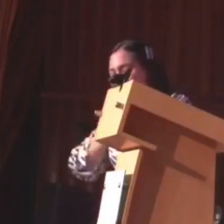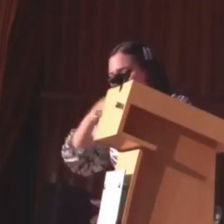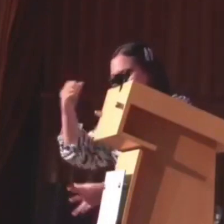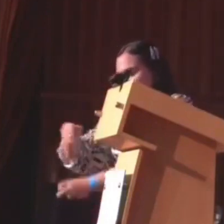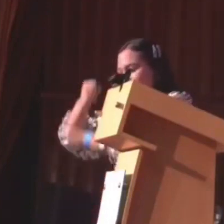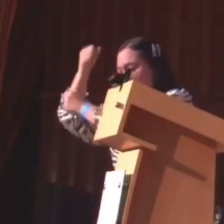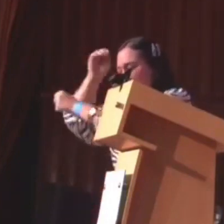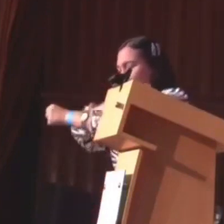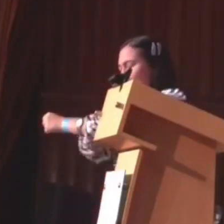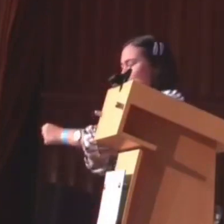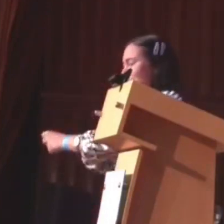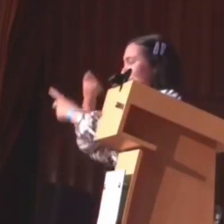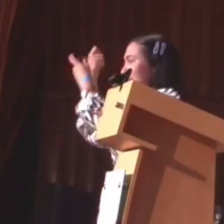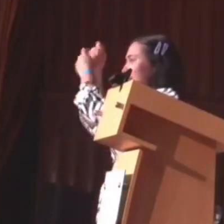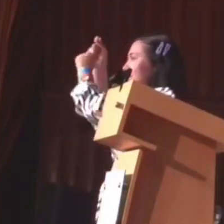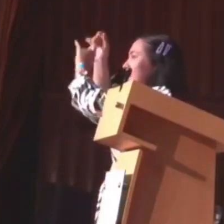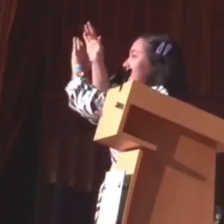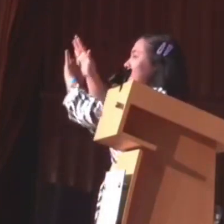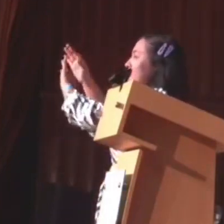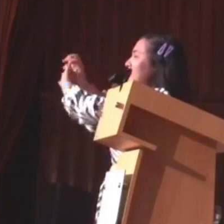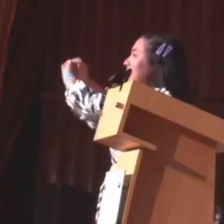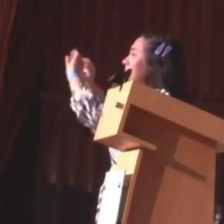Aleluya.